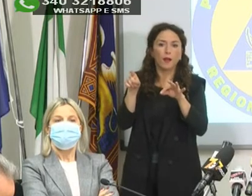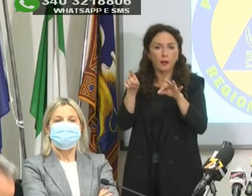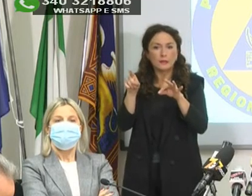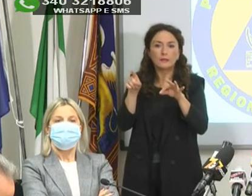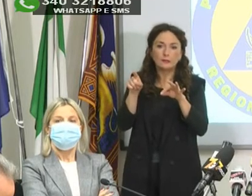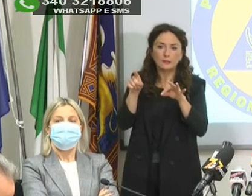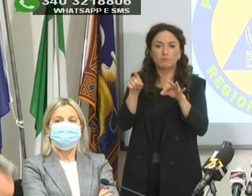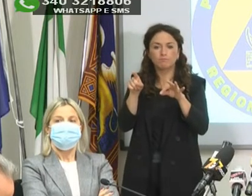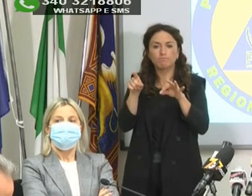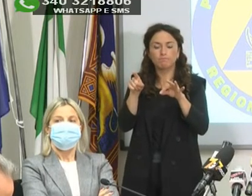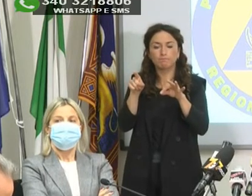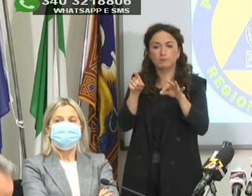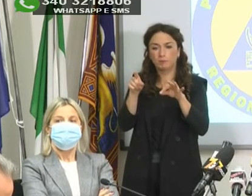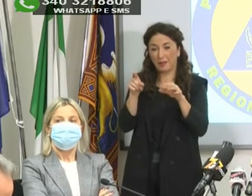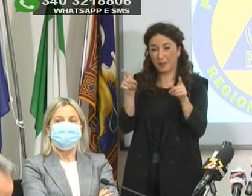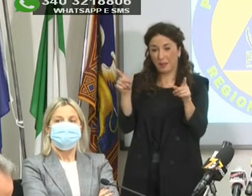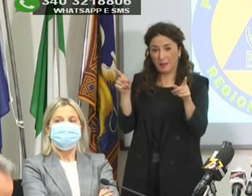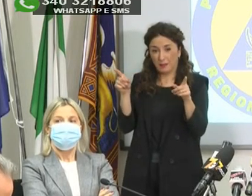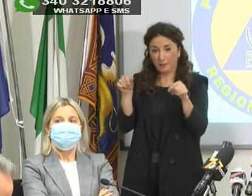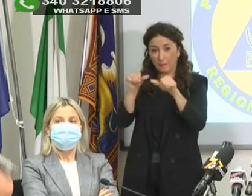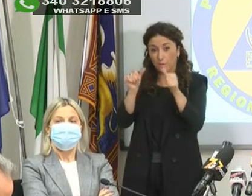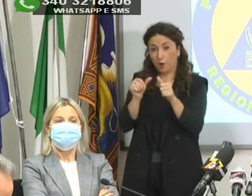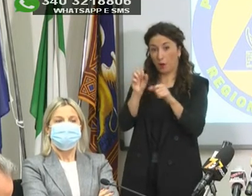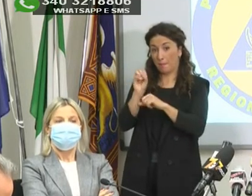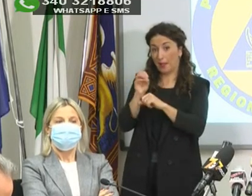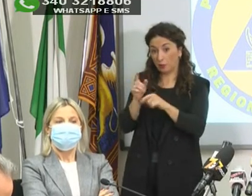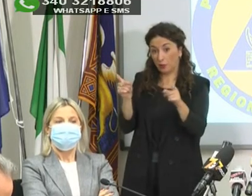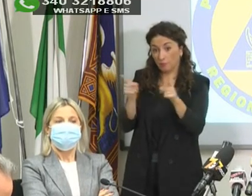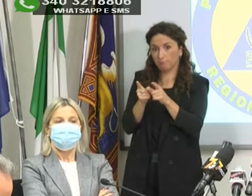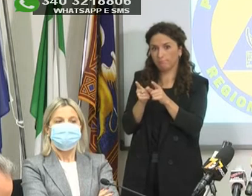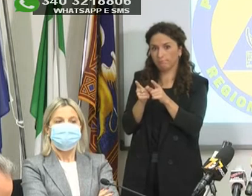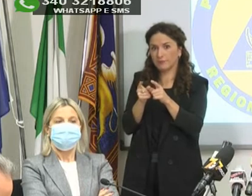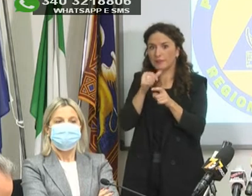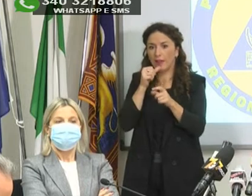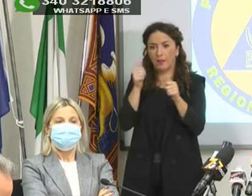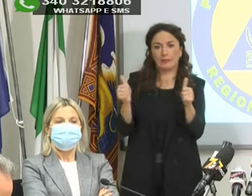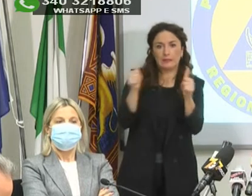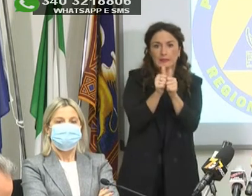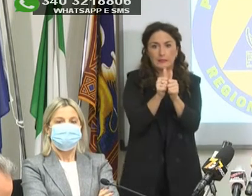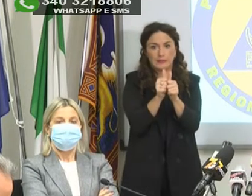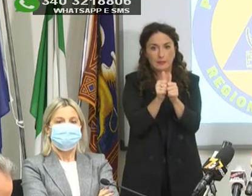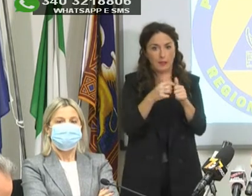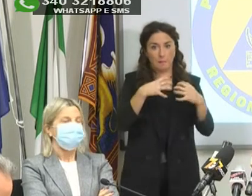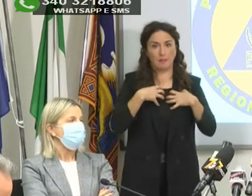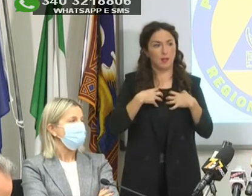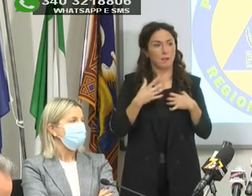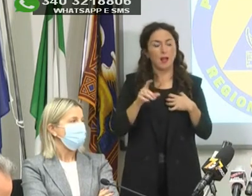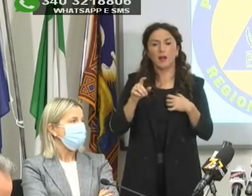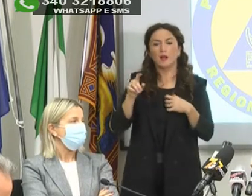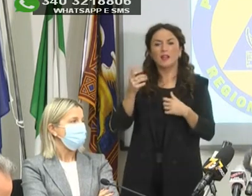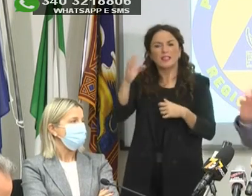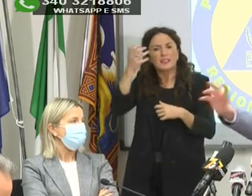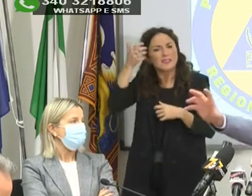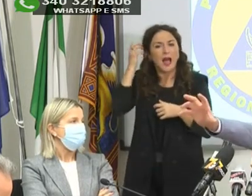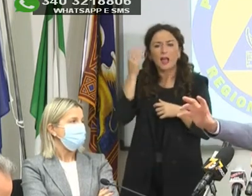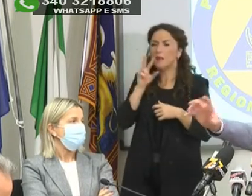fanno breve formazione a medici internisti per affiancarli alle pneumologie. E uno dice, ma perché Zaia parla di pneumologi?